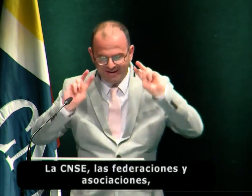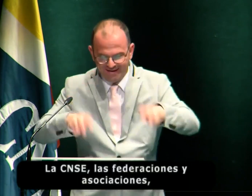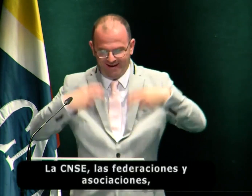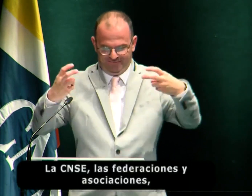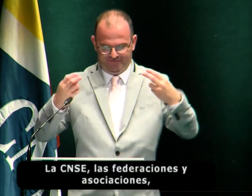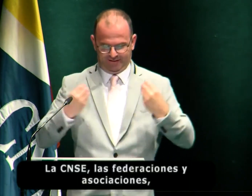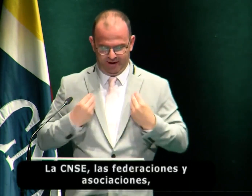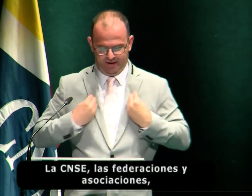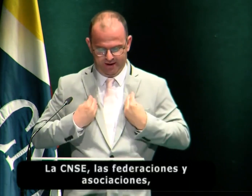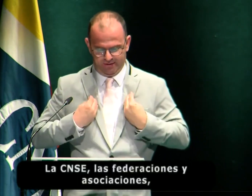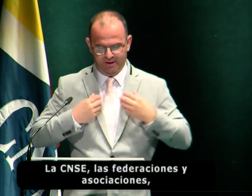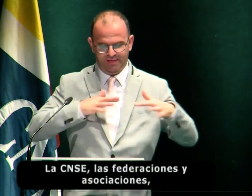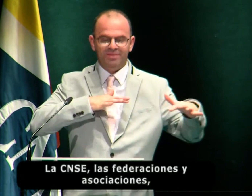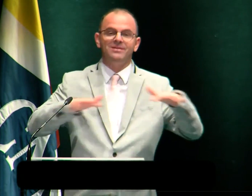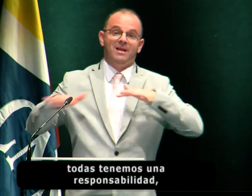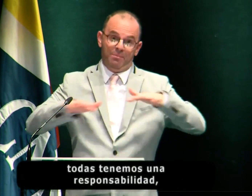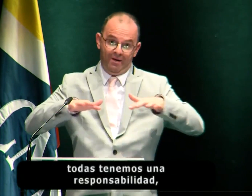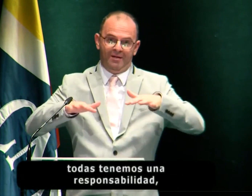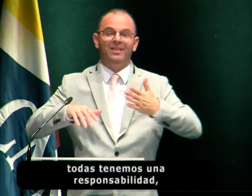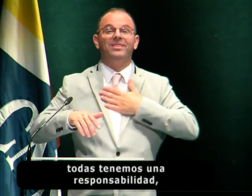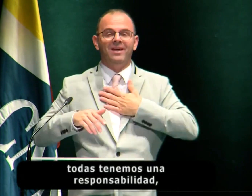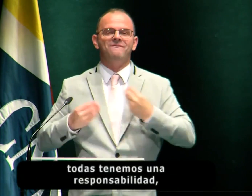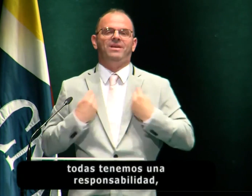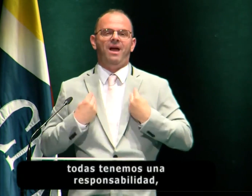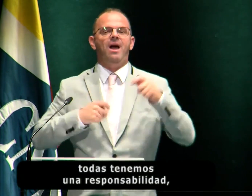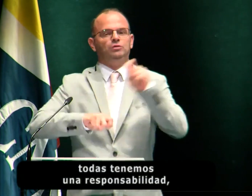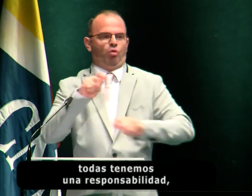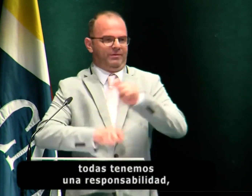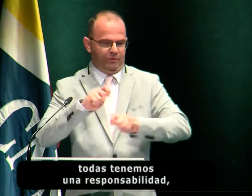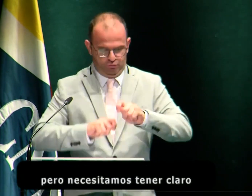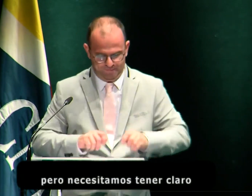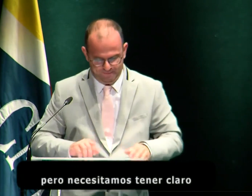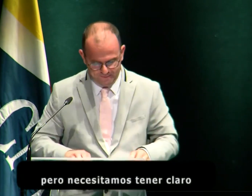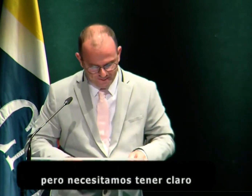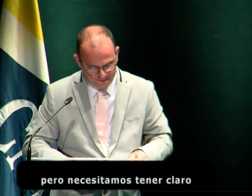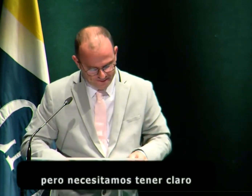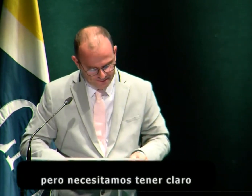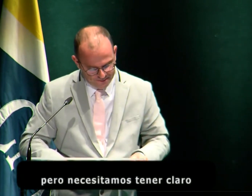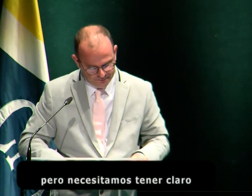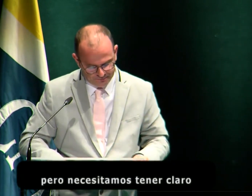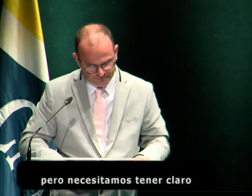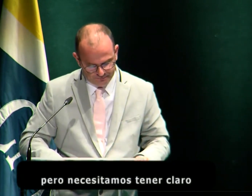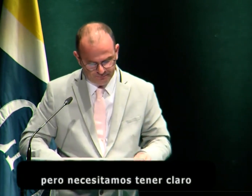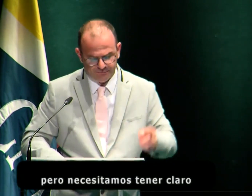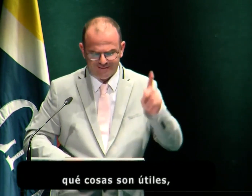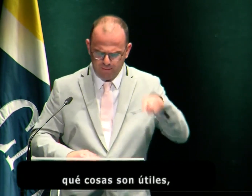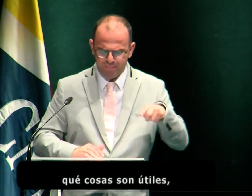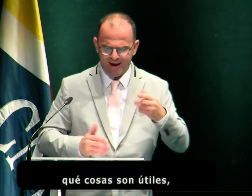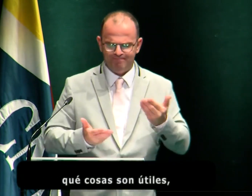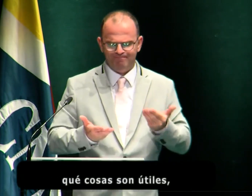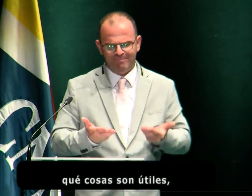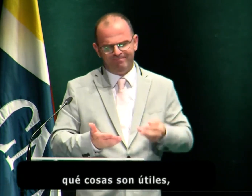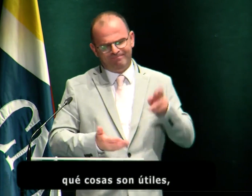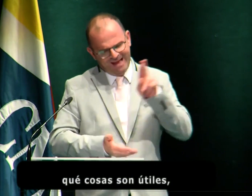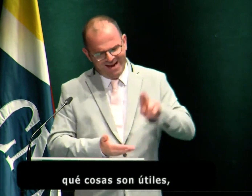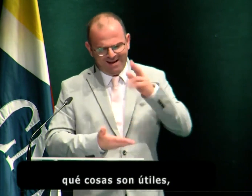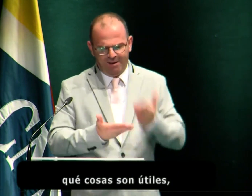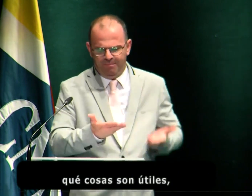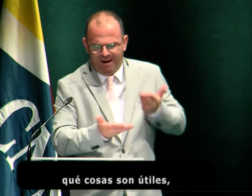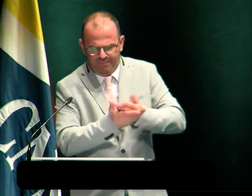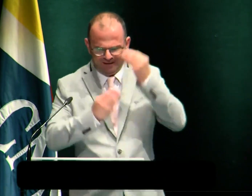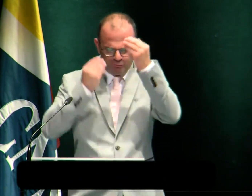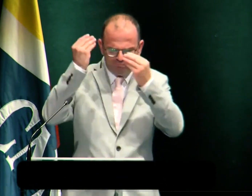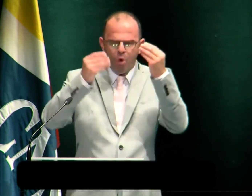claro qué cosas no son útiles, qué cosas tenemos que modificar y cómo podemos dinamizar la vida de las personas sordas y de